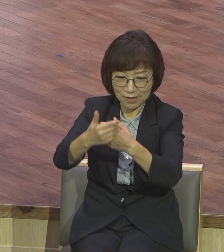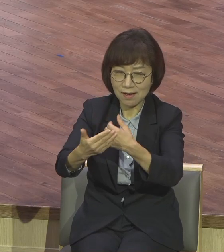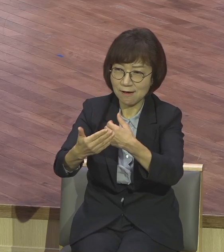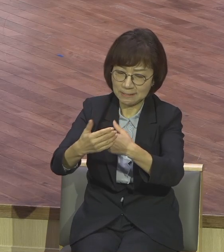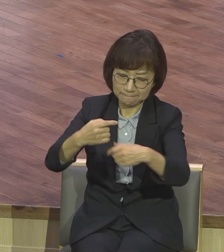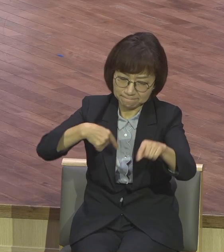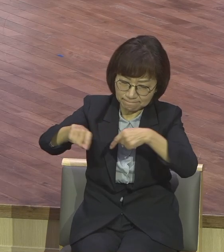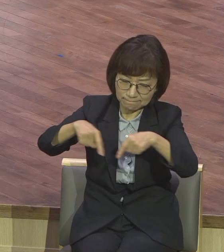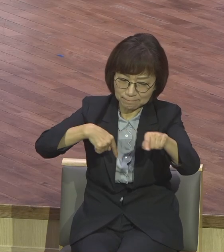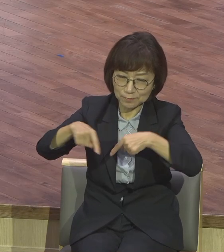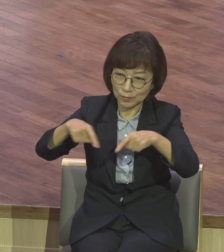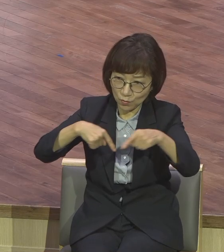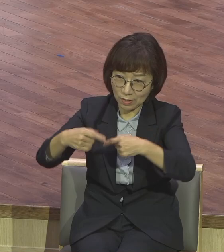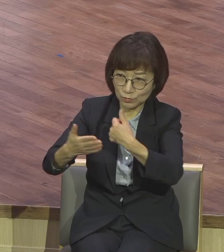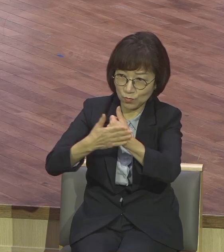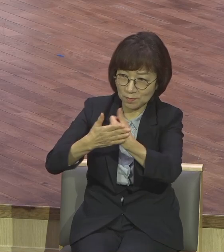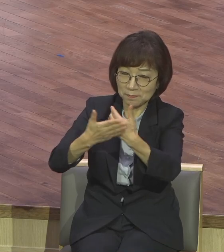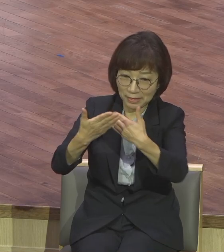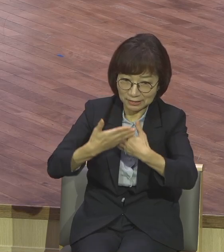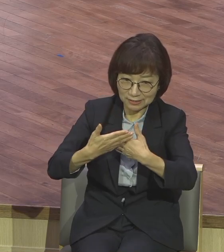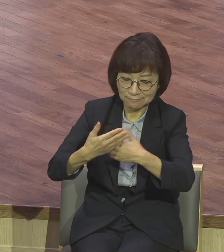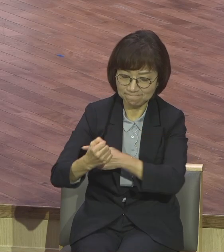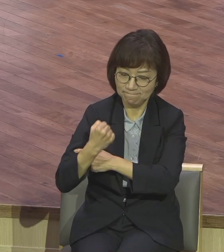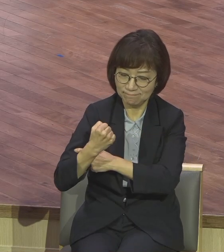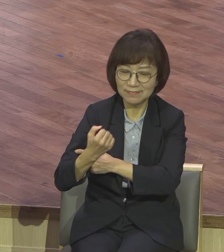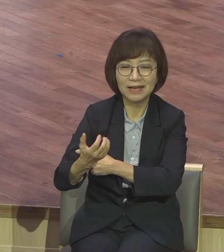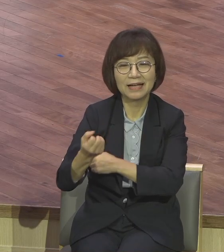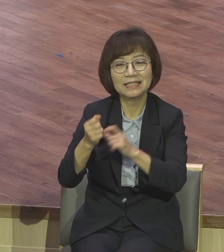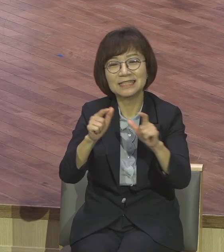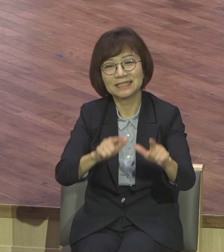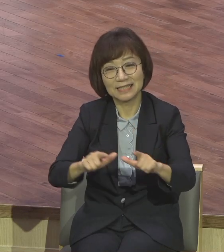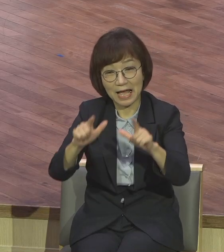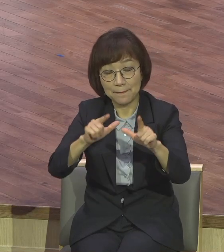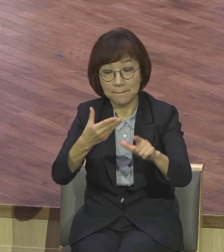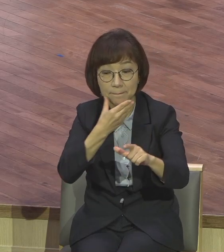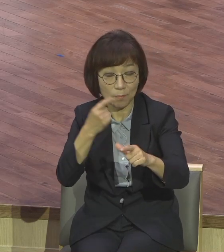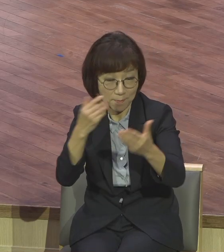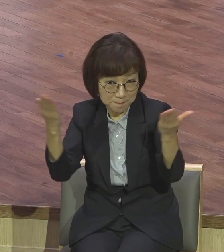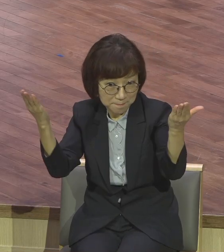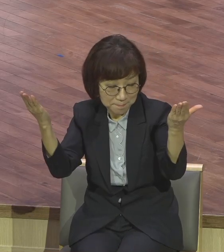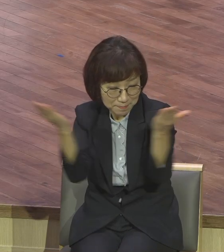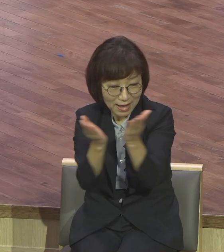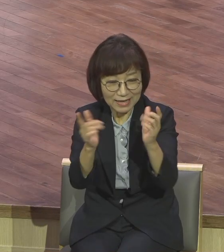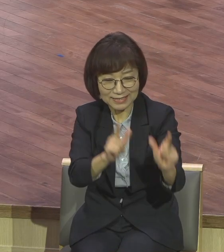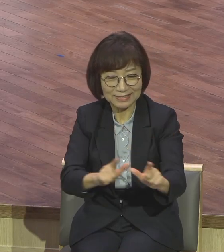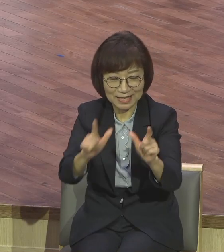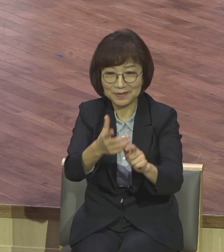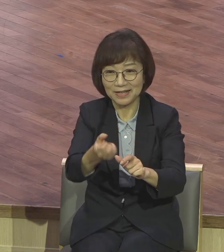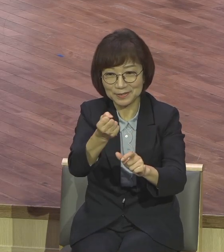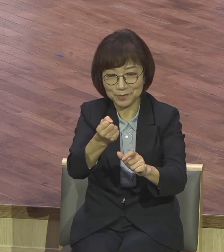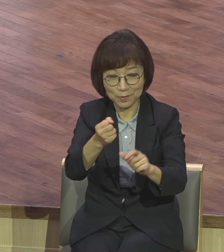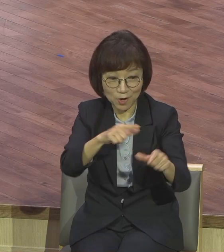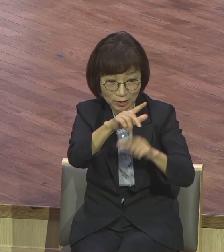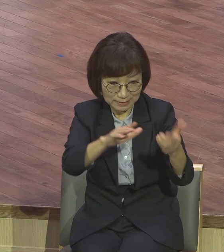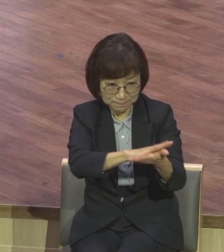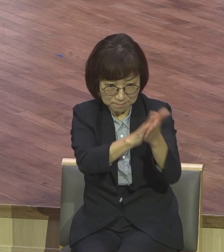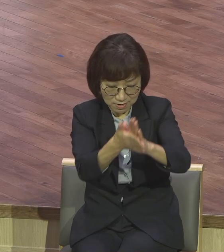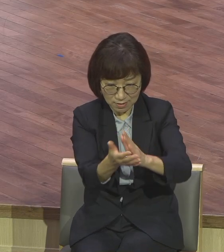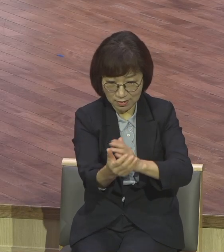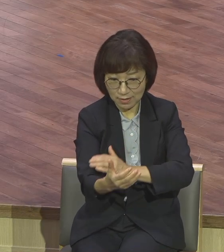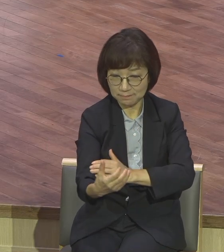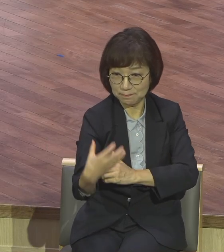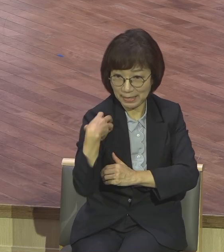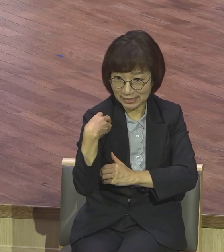능력 있는 삶, 그야말로 복음적인 삶을 살면서 현장 변화시켜 나가는 찐 복음 인생